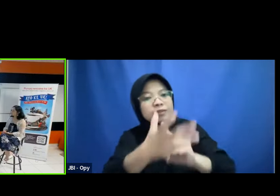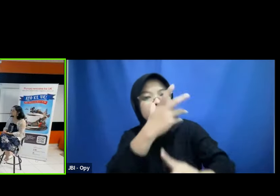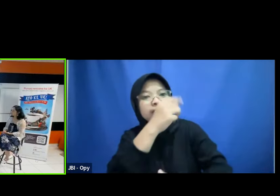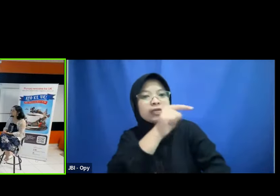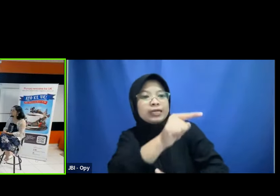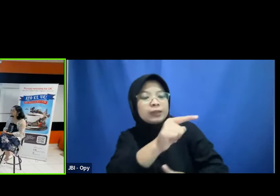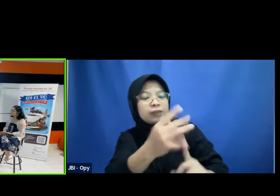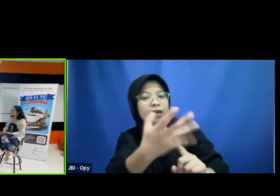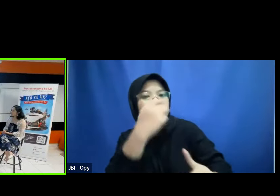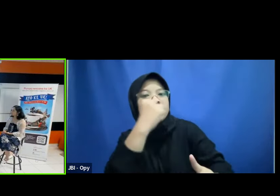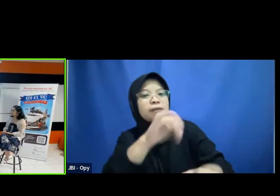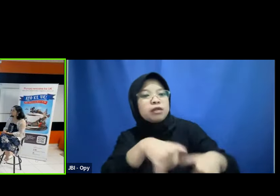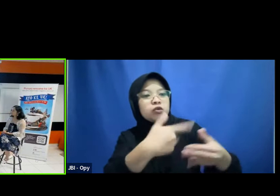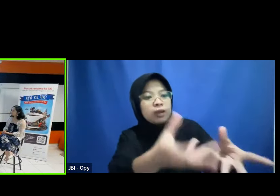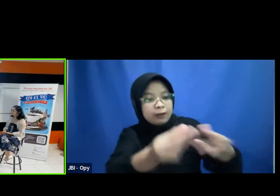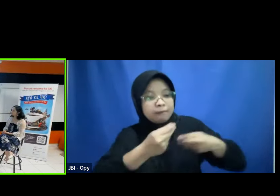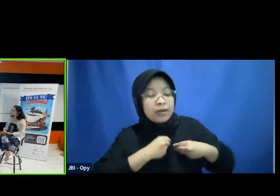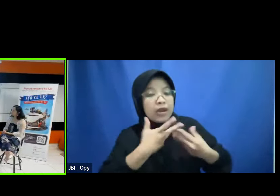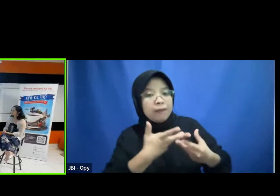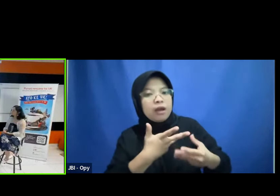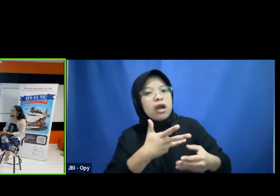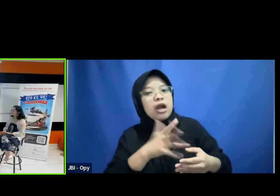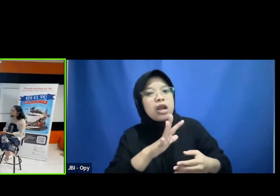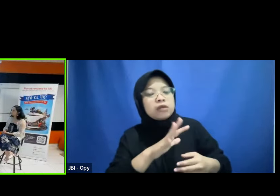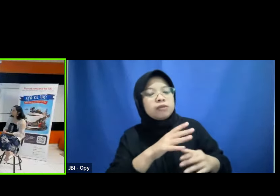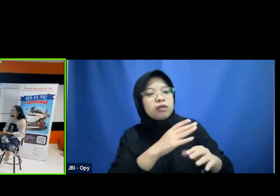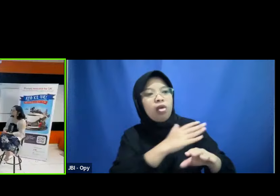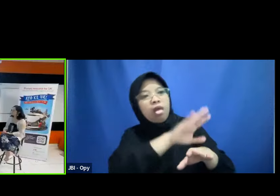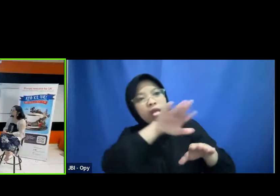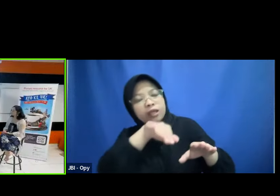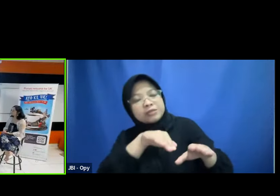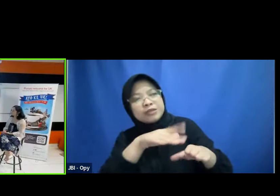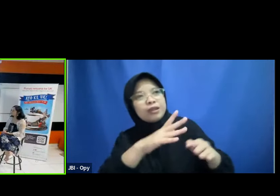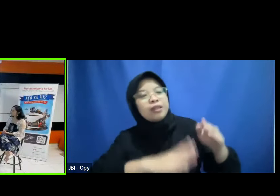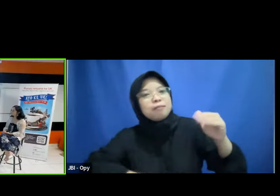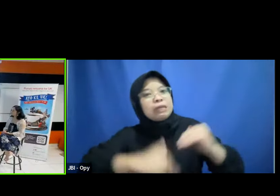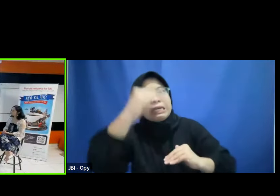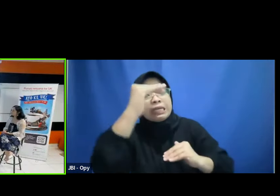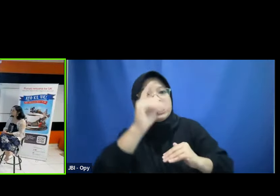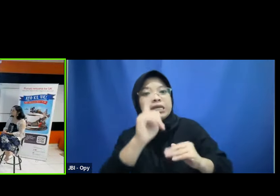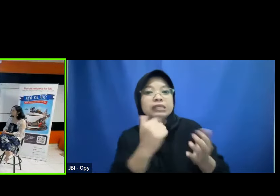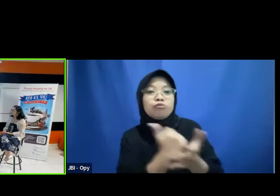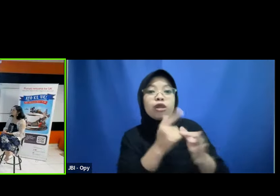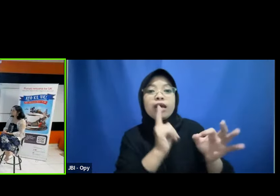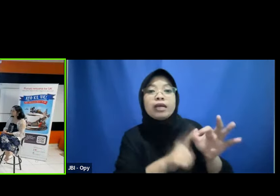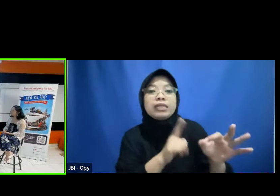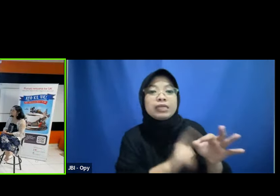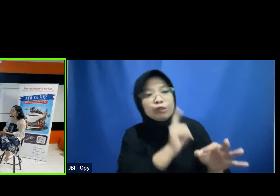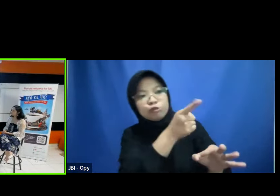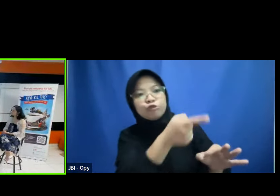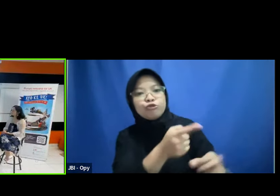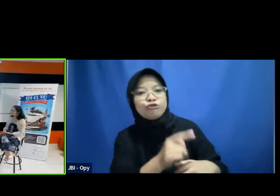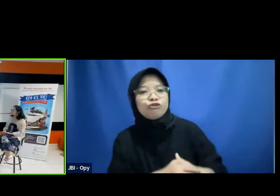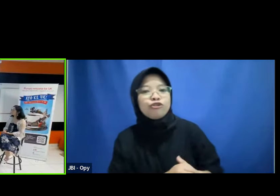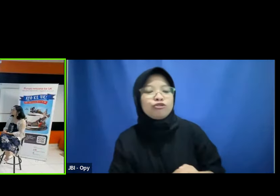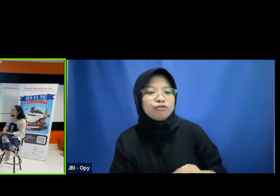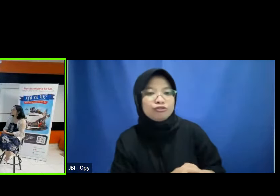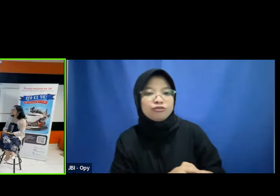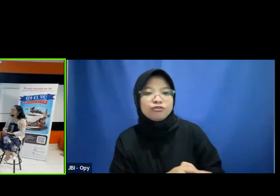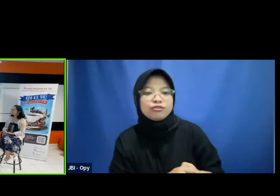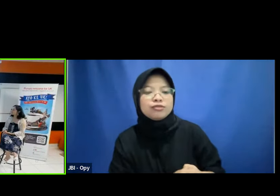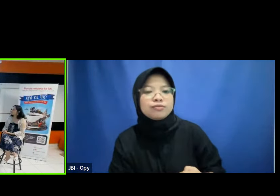beasiswa kadang-kadang kita overlook tuh kita kelewat Padahal kunciannya kadang-kadang di sana tuh